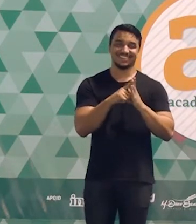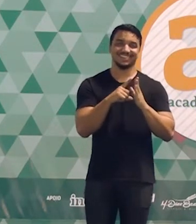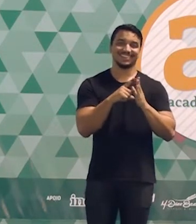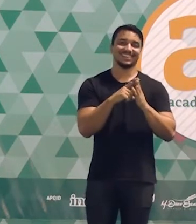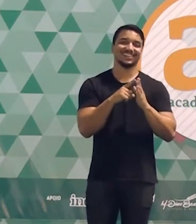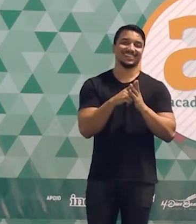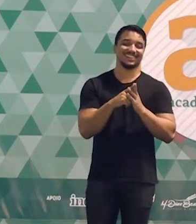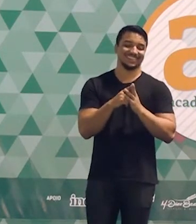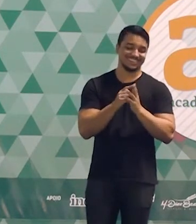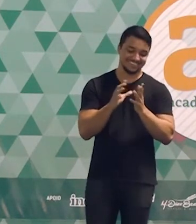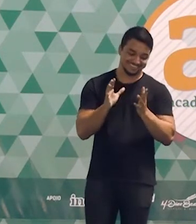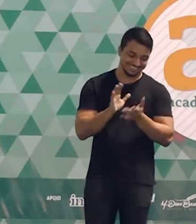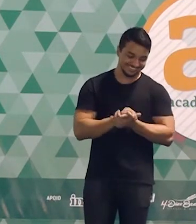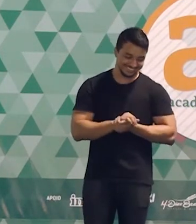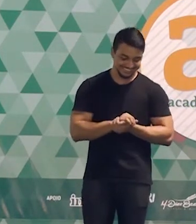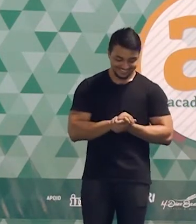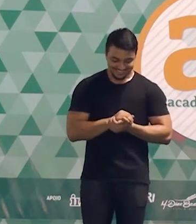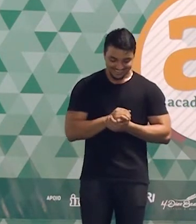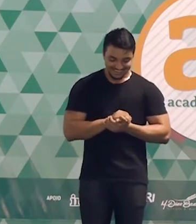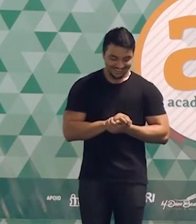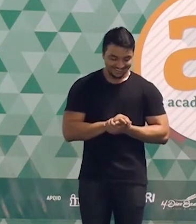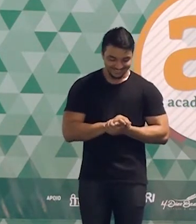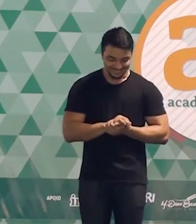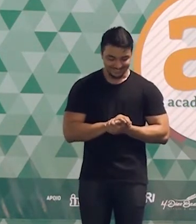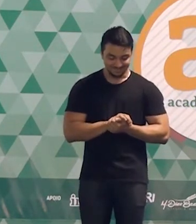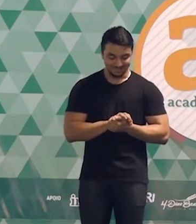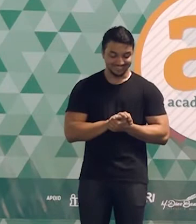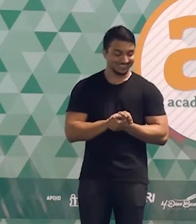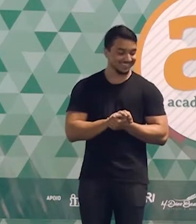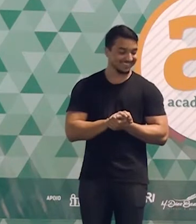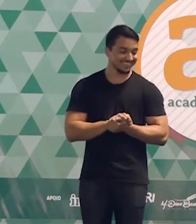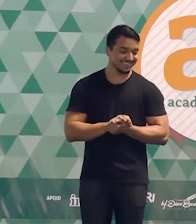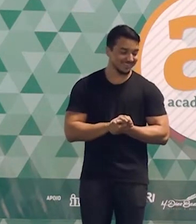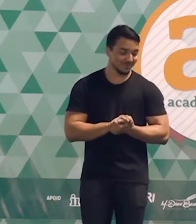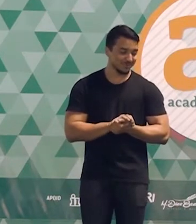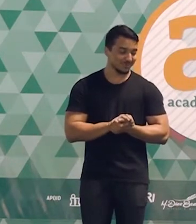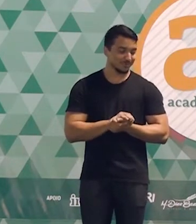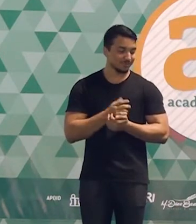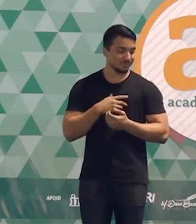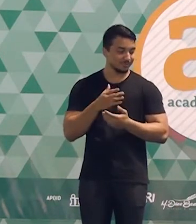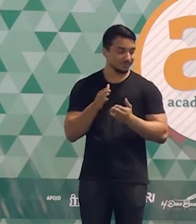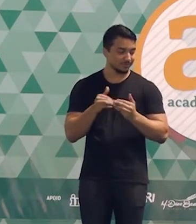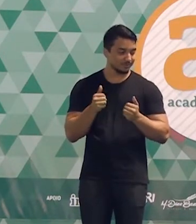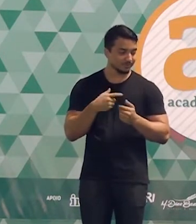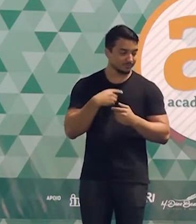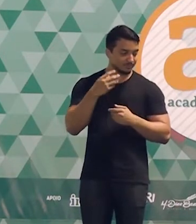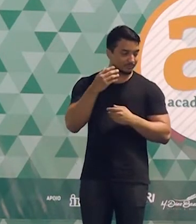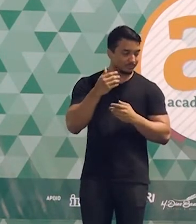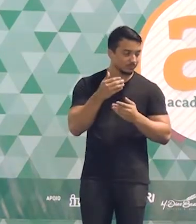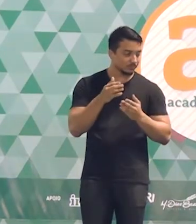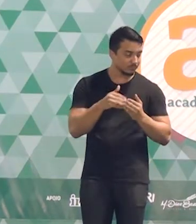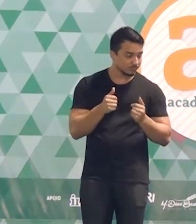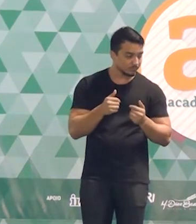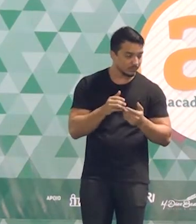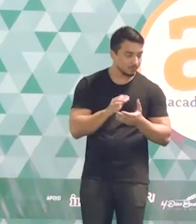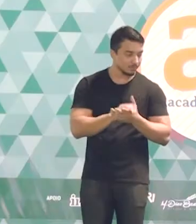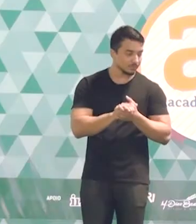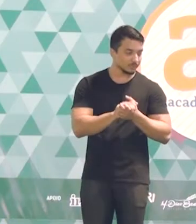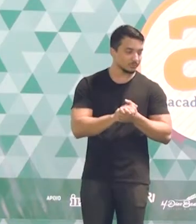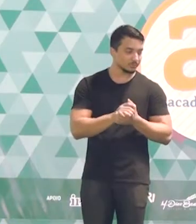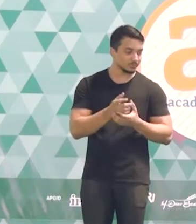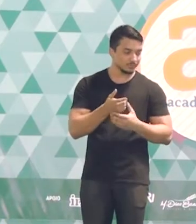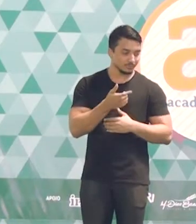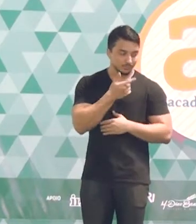amigo aqui, F. Silva, é seu nome. Amigo, você pede bênção, assim, para alguém? Positivo, principalmente para